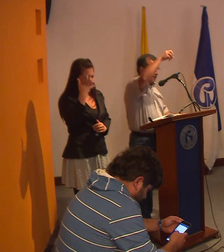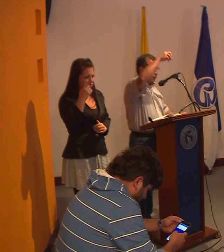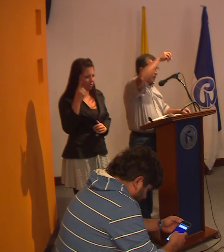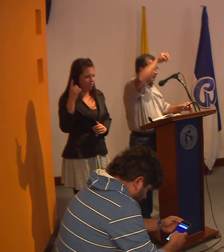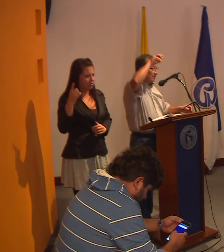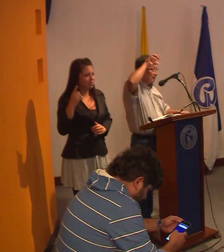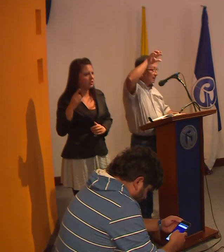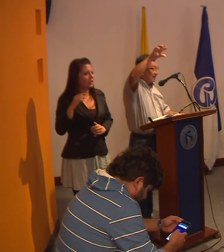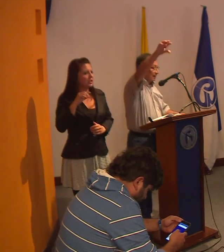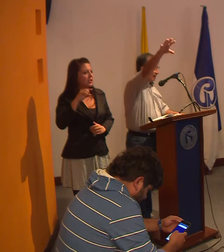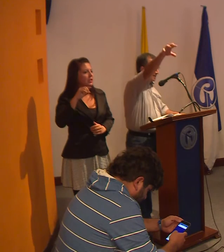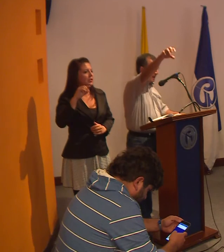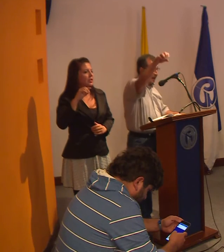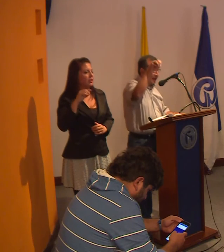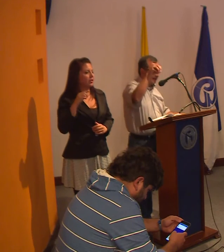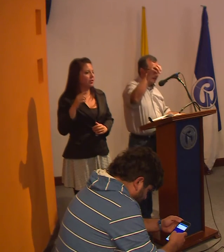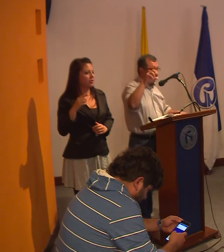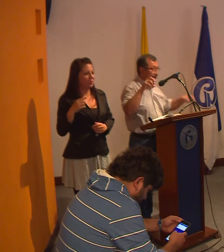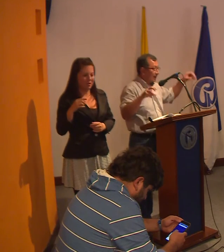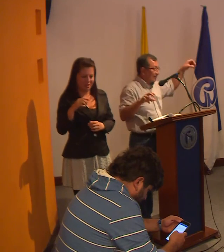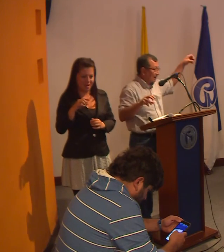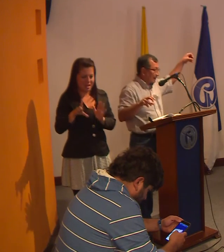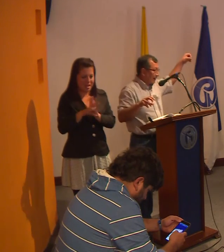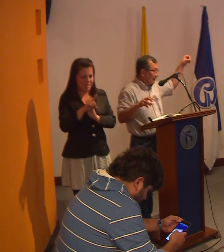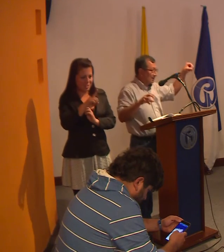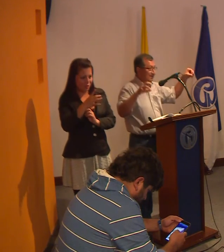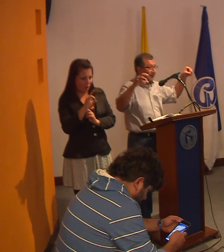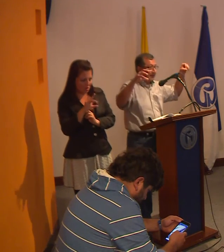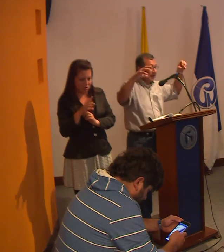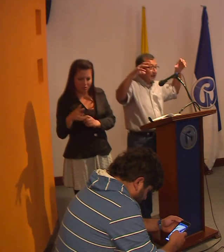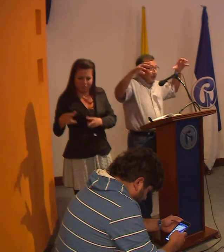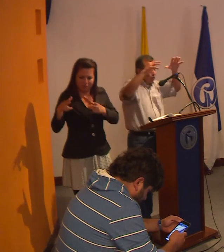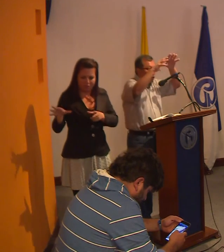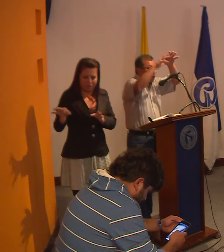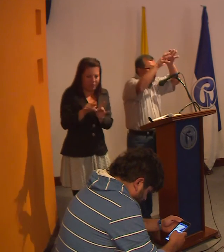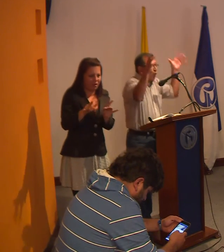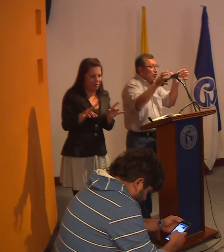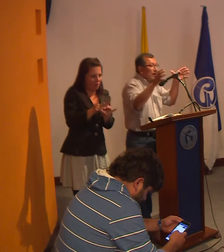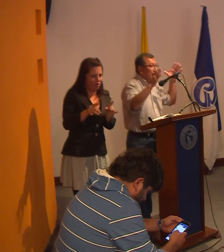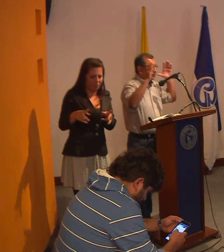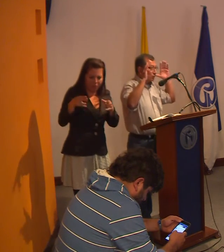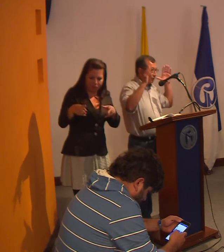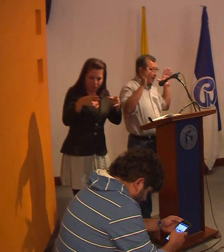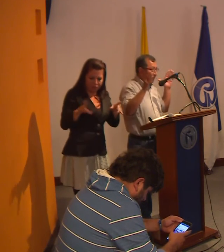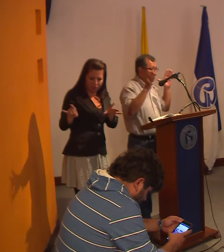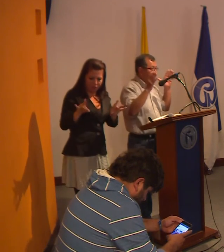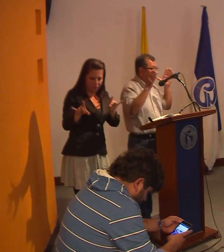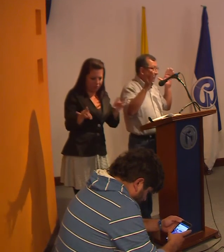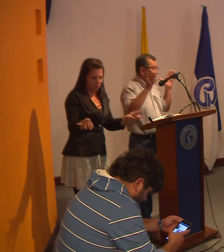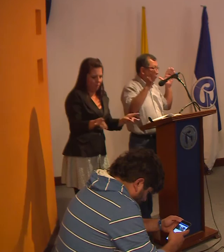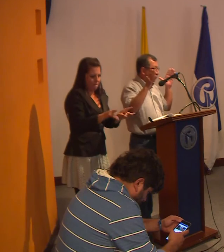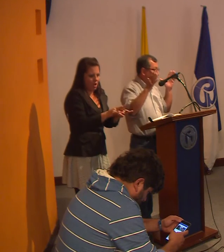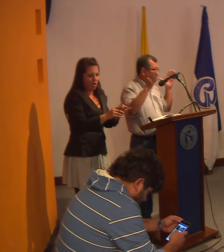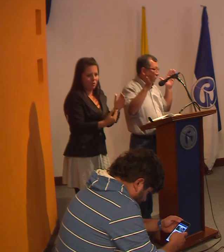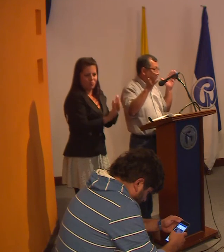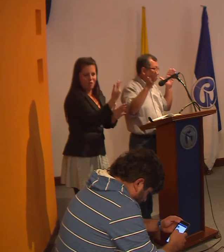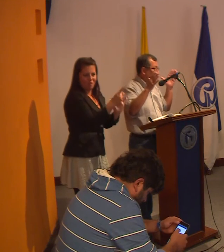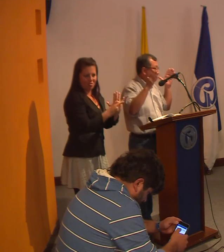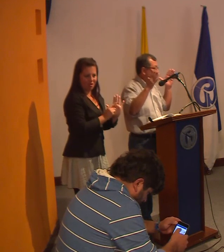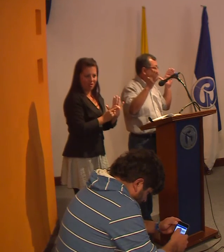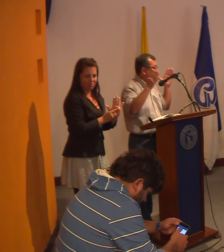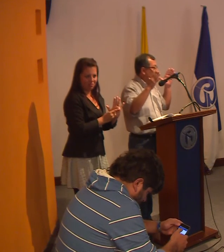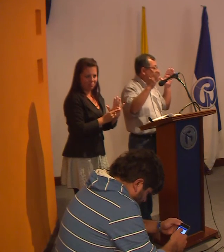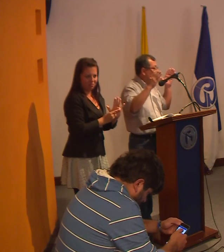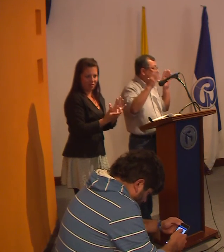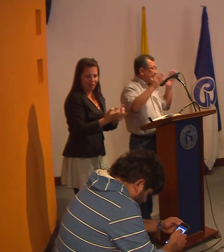ley 115, retasear la ley 30, retasear la ley 60 y construir un decreto sobre la base del cumplimiento cabal